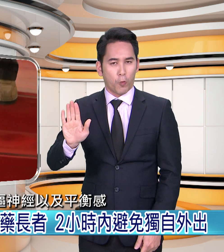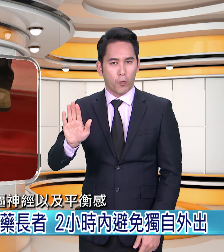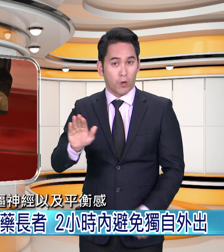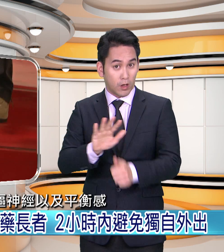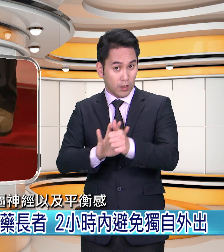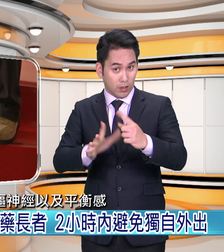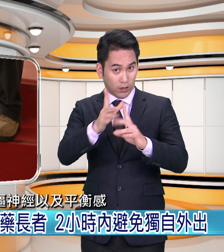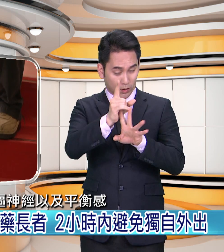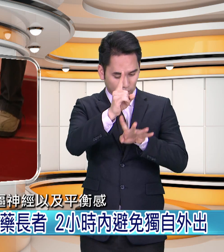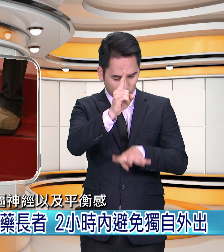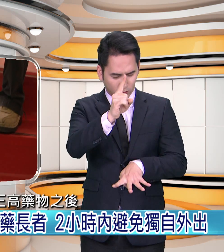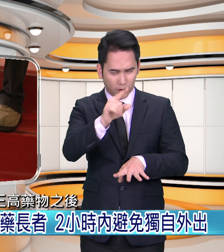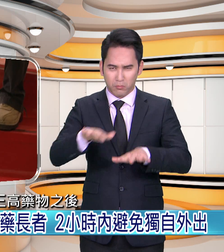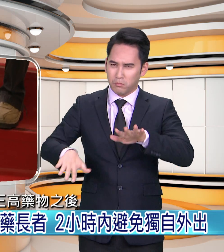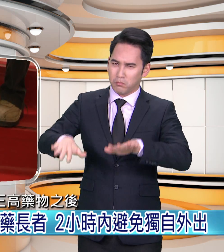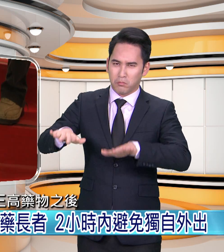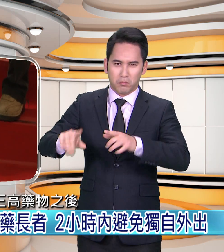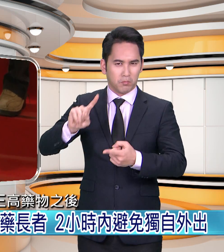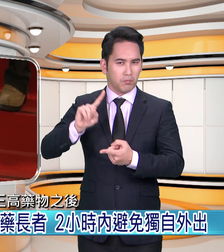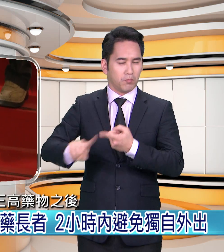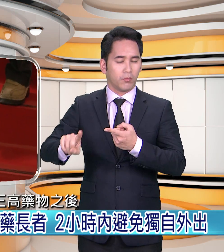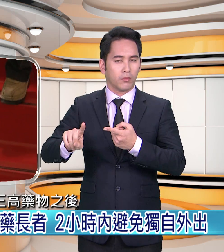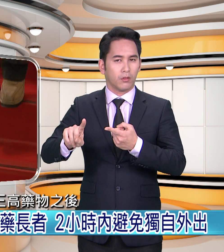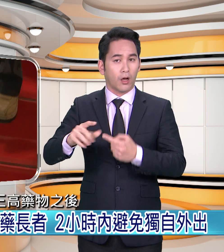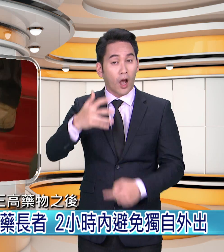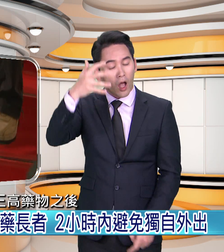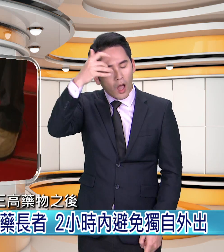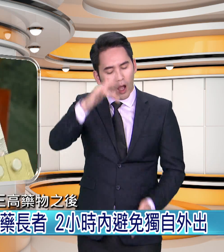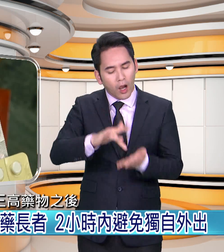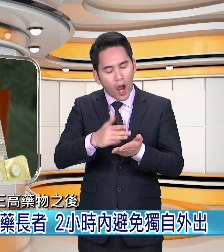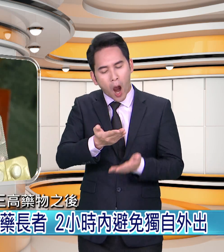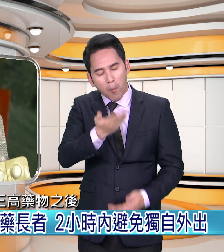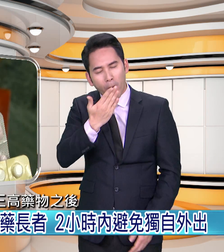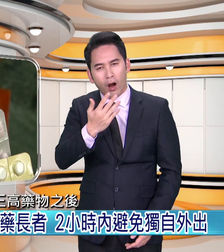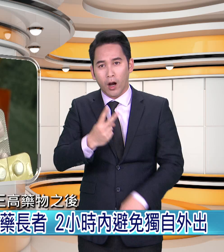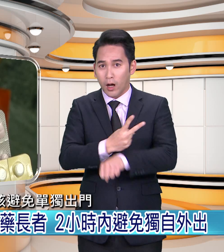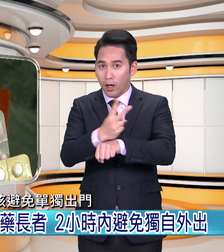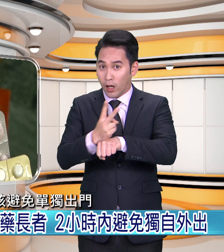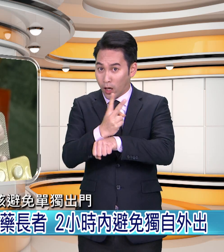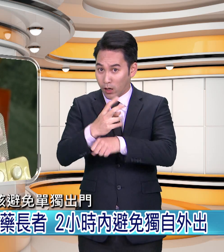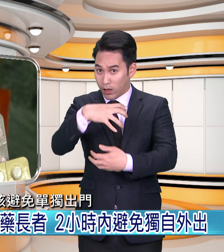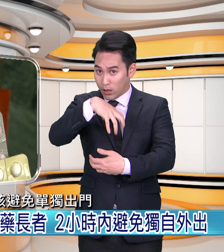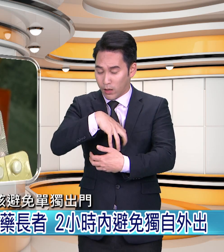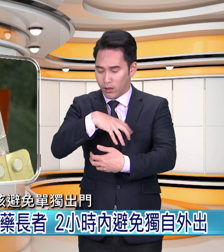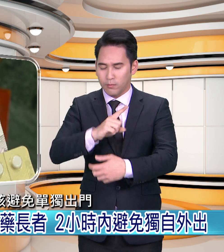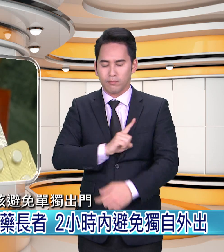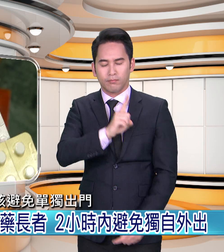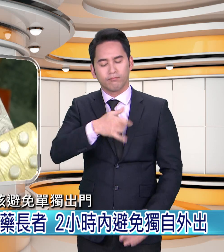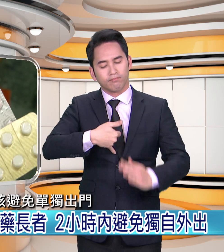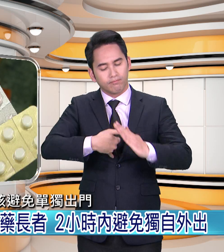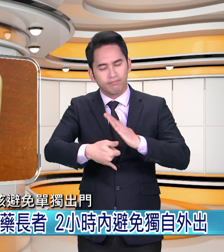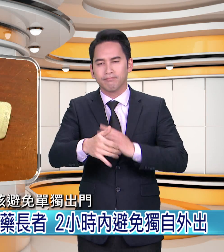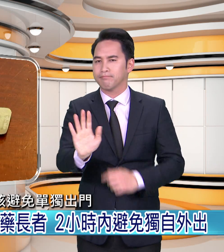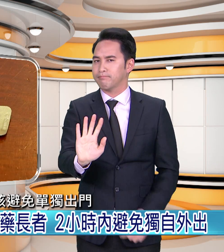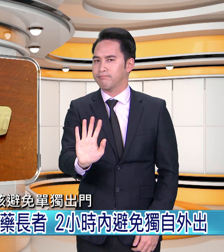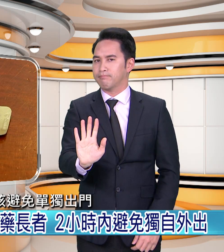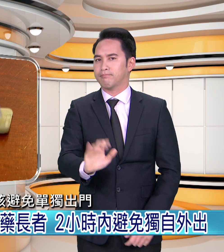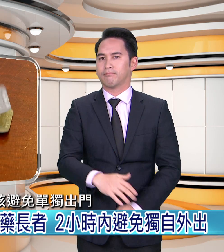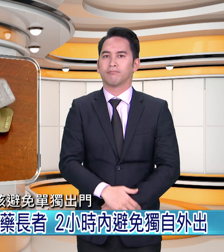平衡感，建议长者服用三高药物之后2小时内应该避免单独出